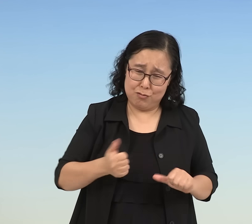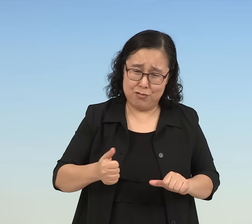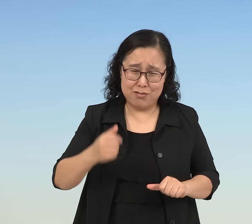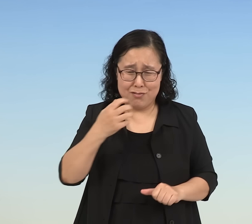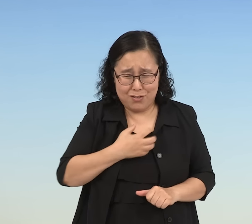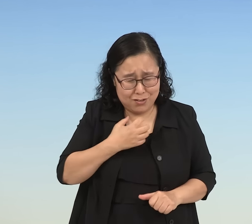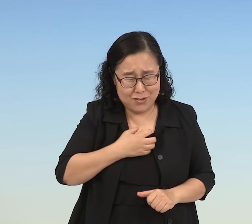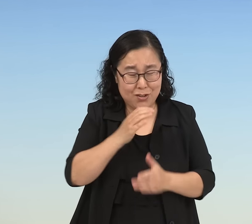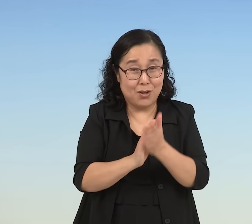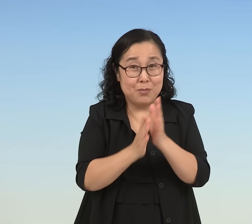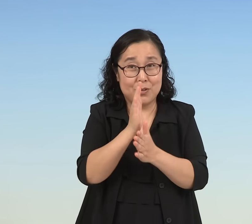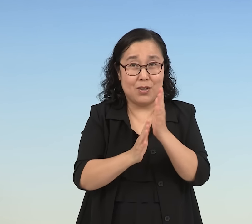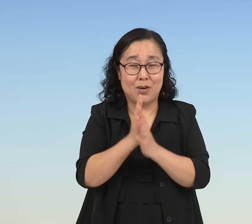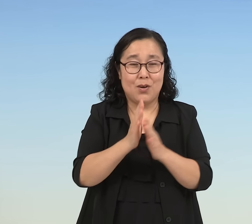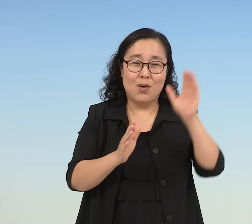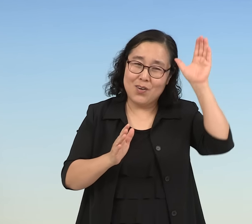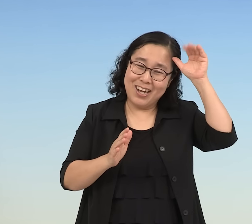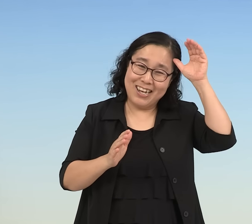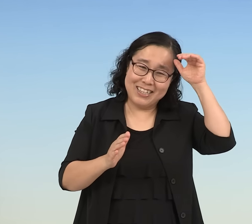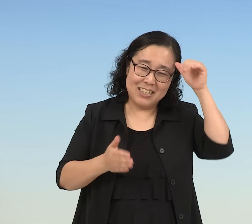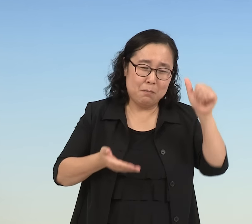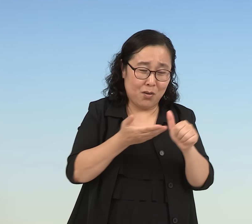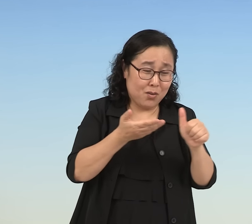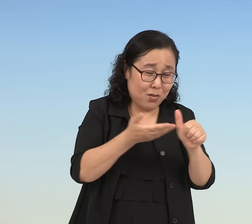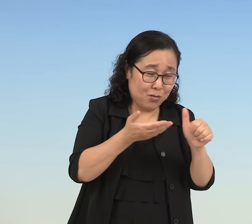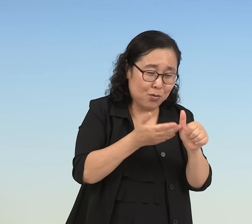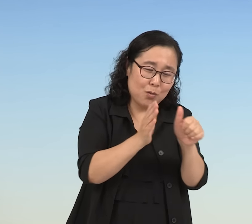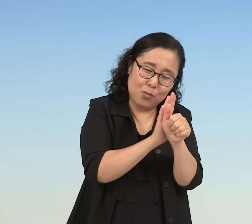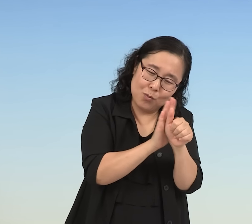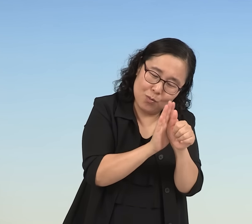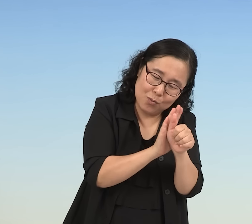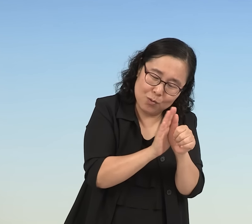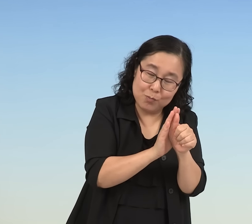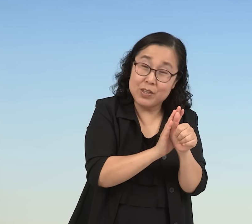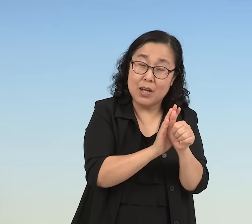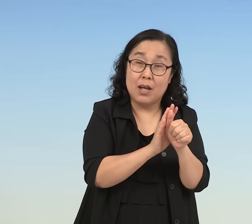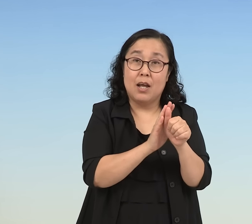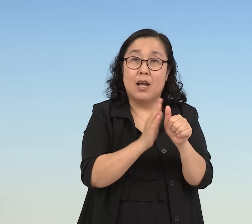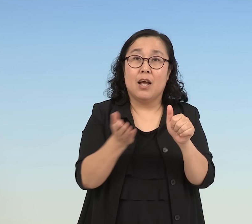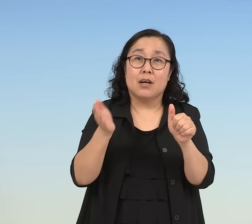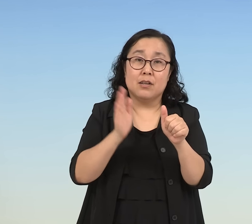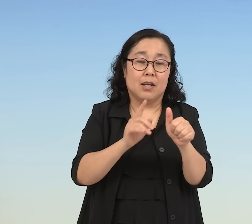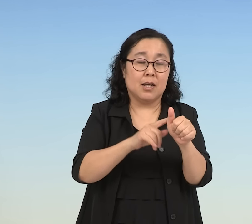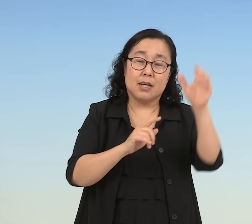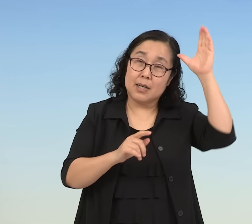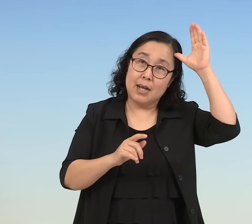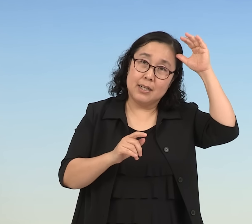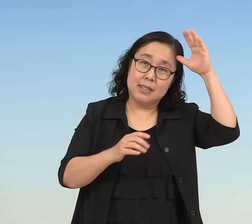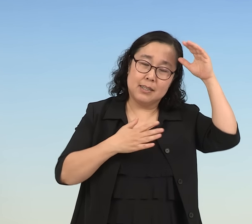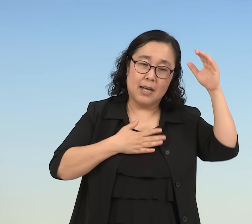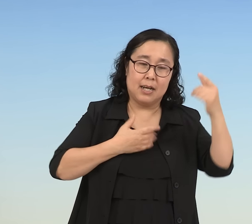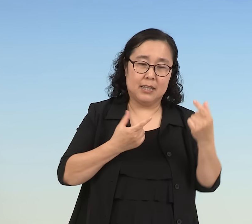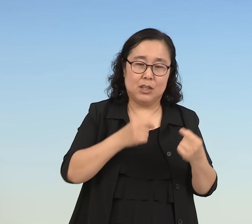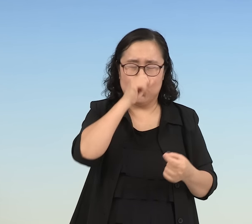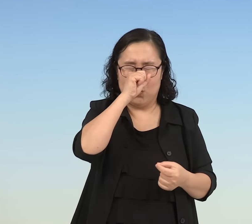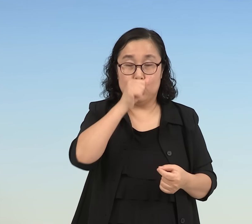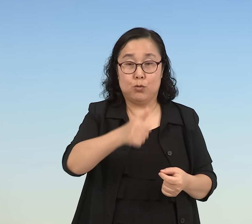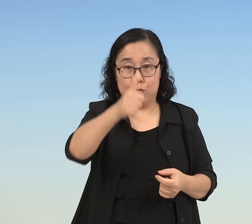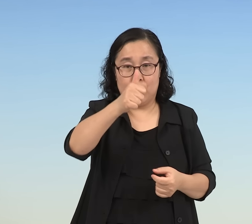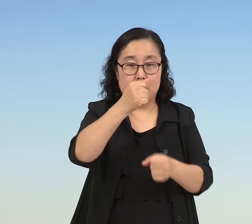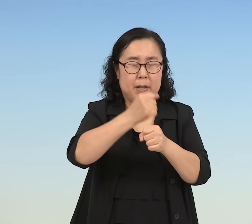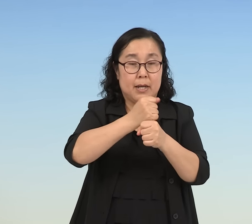염려 없습니다. 저 절대로 안 굶겨요. 저는 우리 강아지를 키우면서 이제 이 강아지는 나 같은 좋은 주인